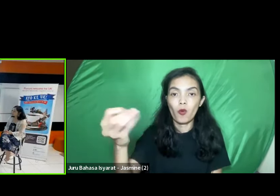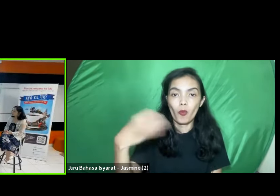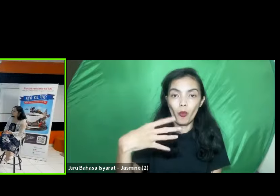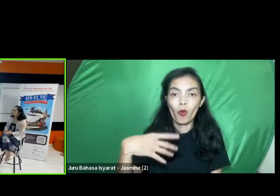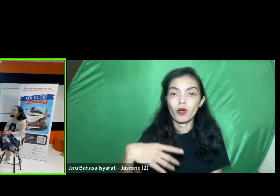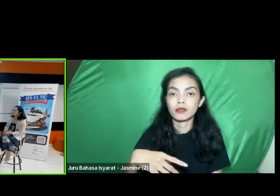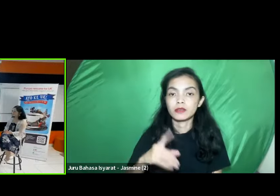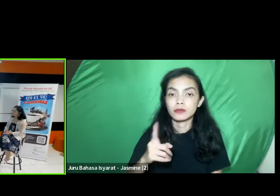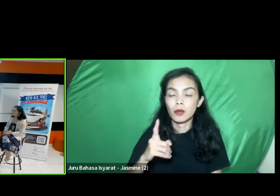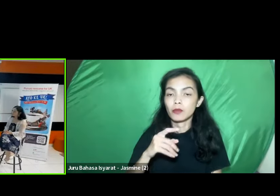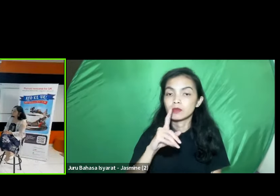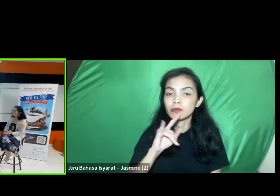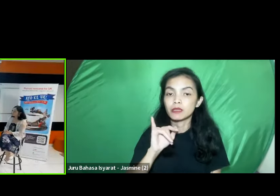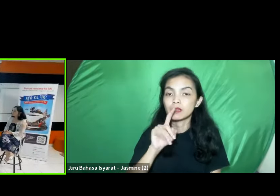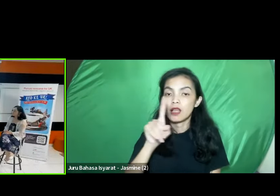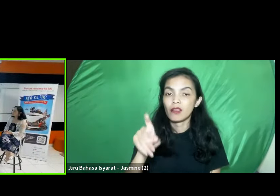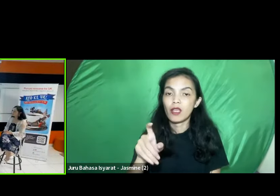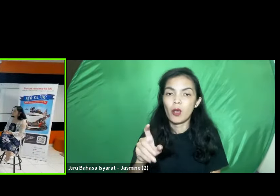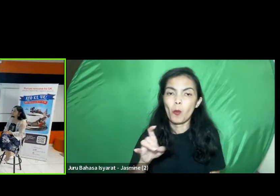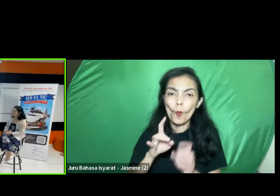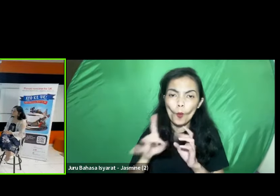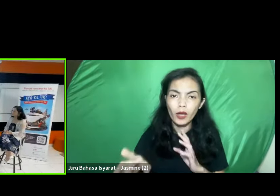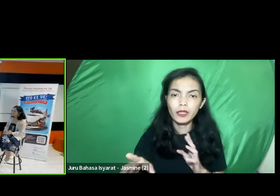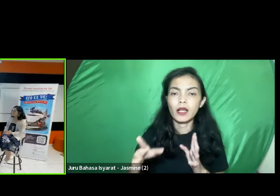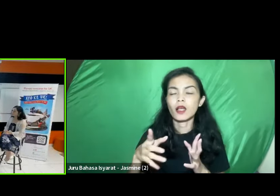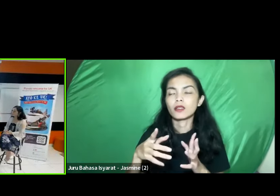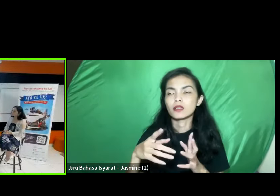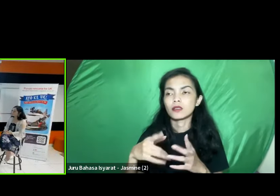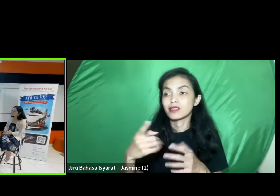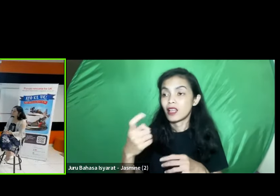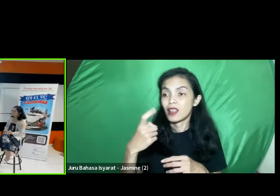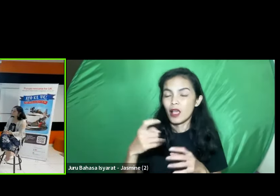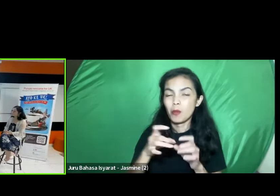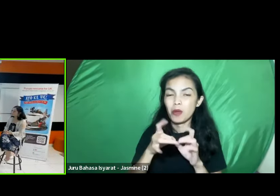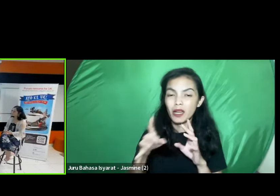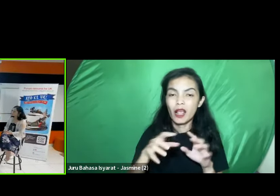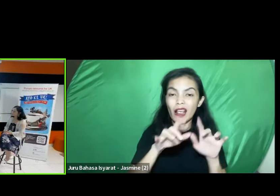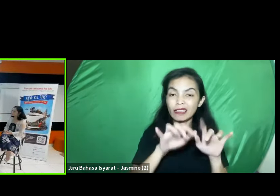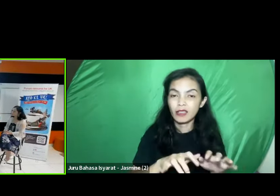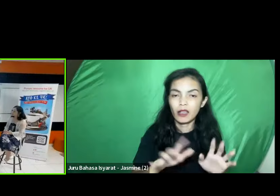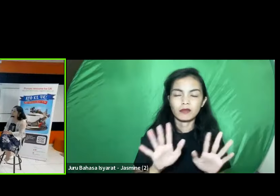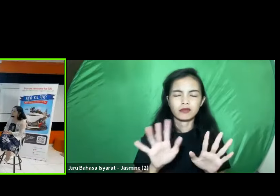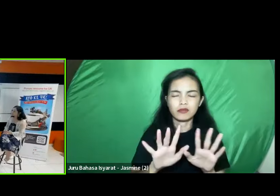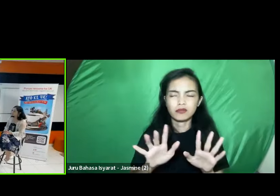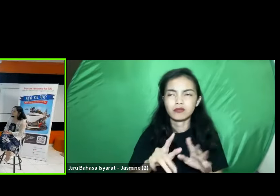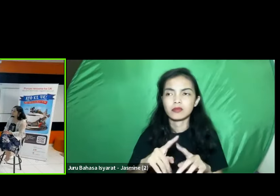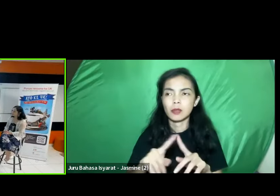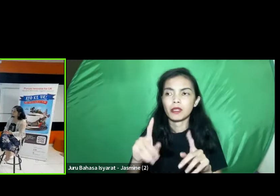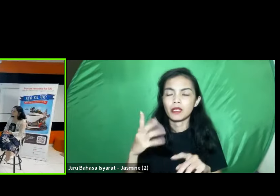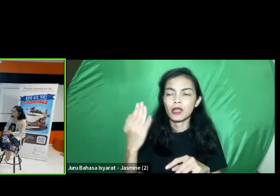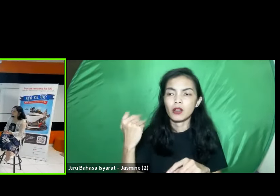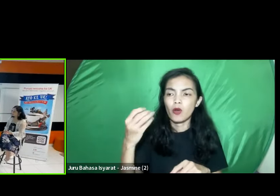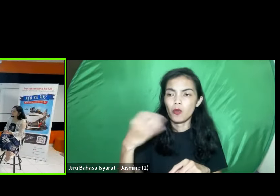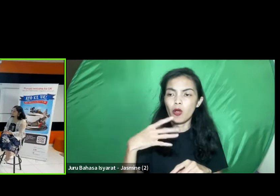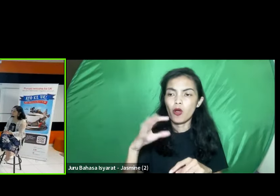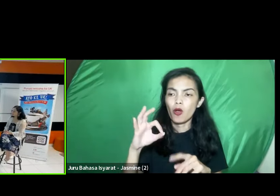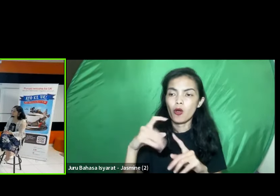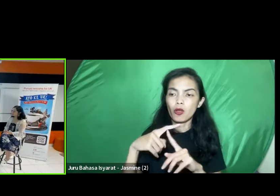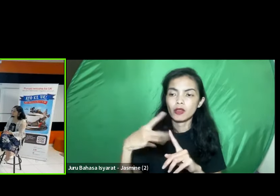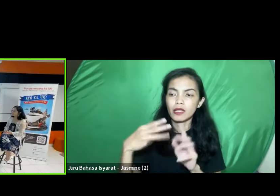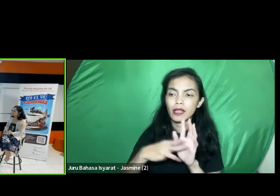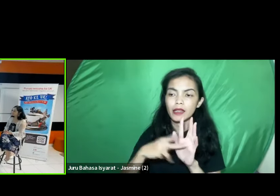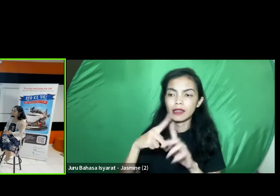pertanyaan yang out of the box atau out of the Ay gitu ya cuman Memang e tadi ketika bilang otentik kayak tapi jangan